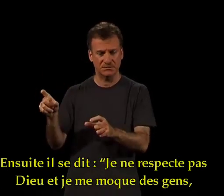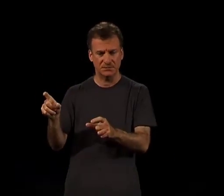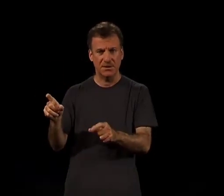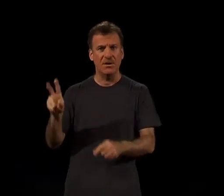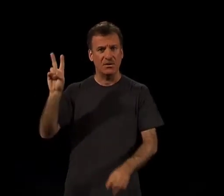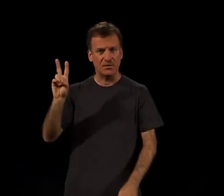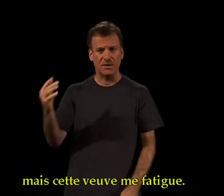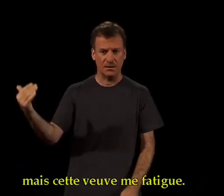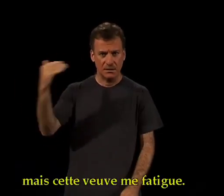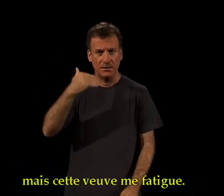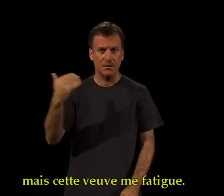» Mais cette veuve me fatigue.